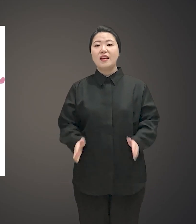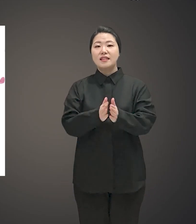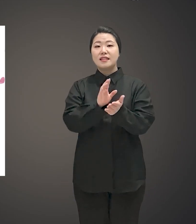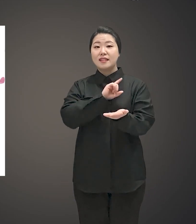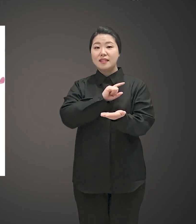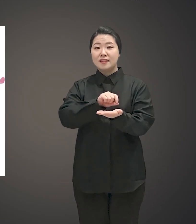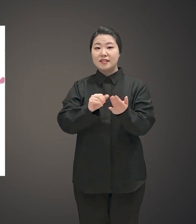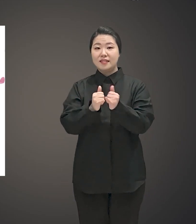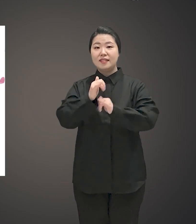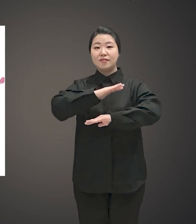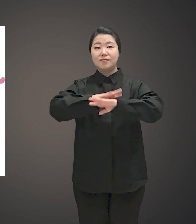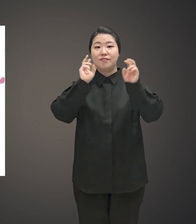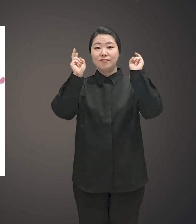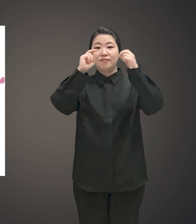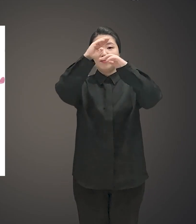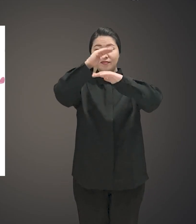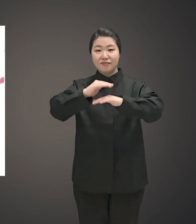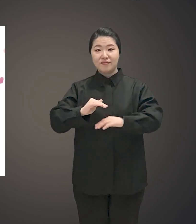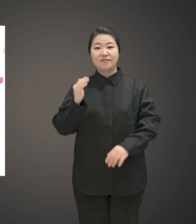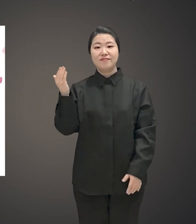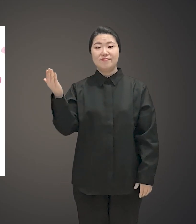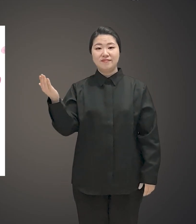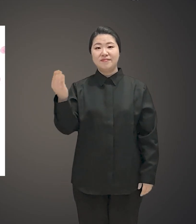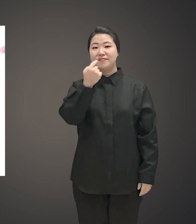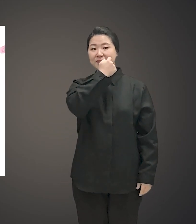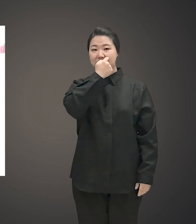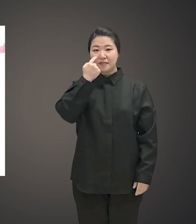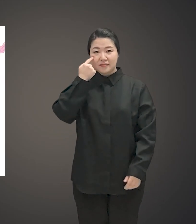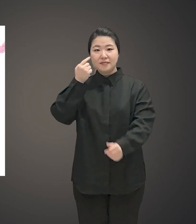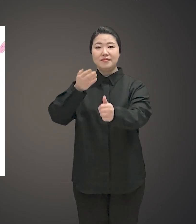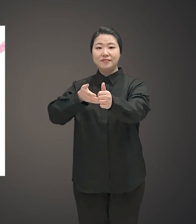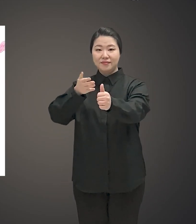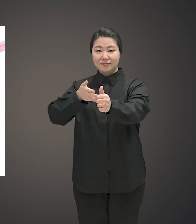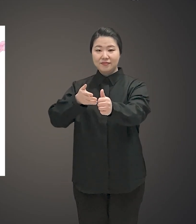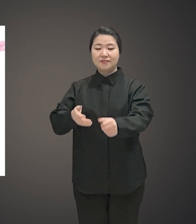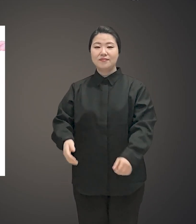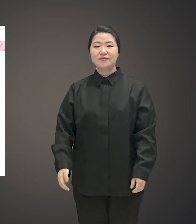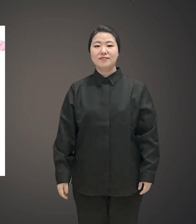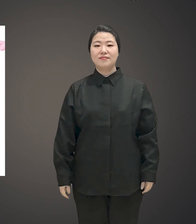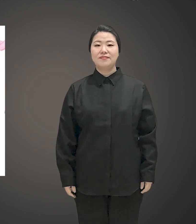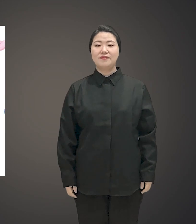도서명 지구는 하나의 꽃병, 나태주의 세계 동시 따라 쓰기.